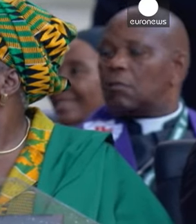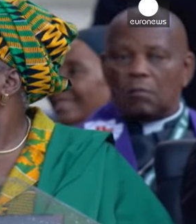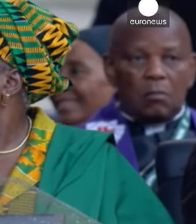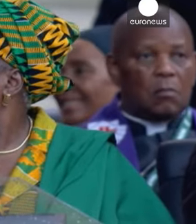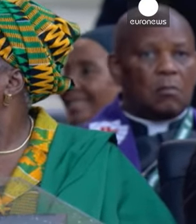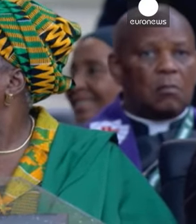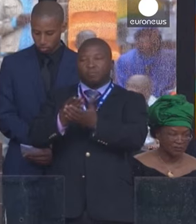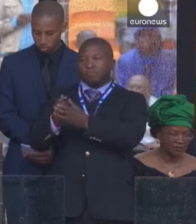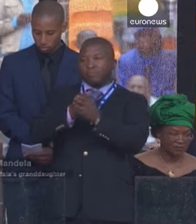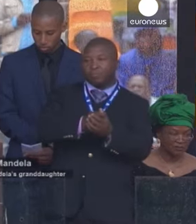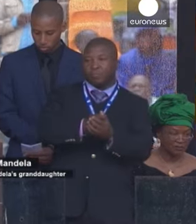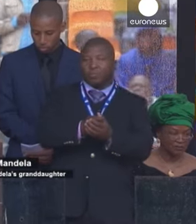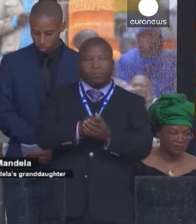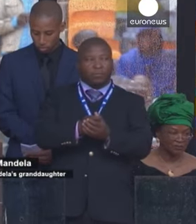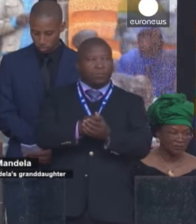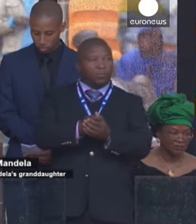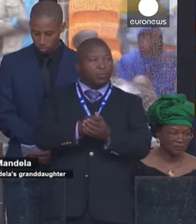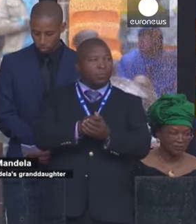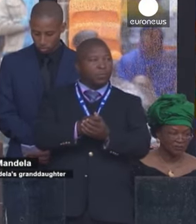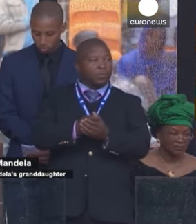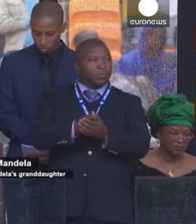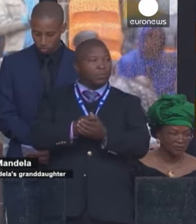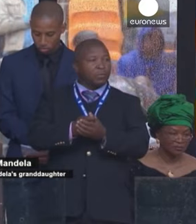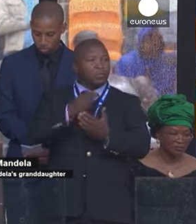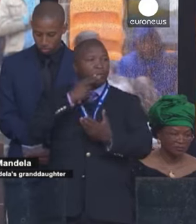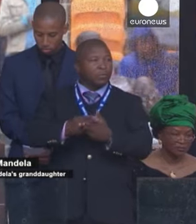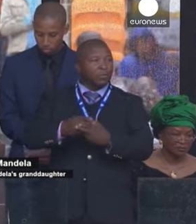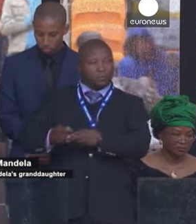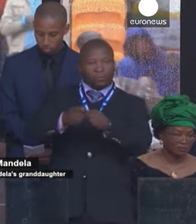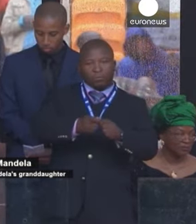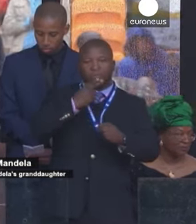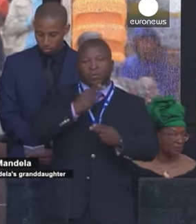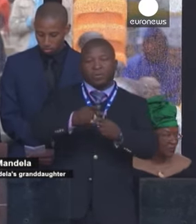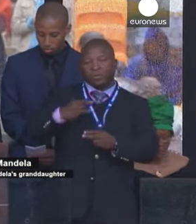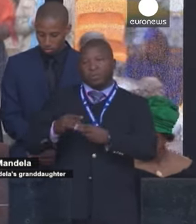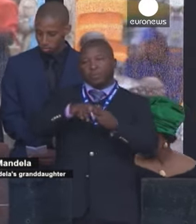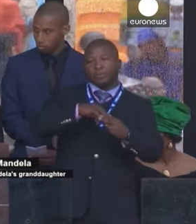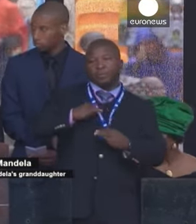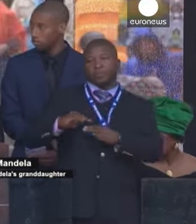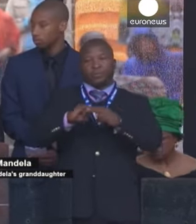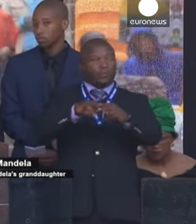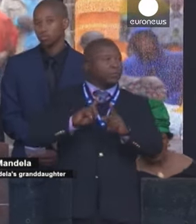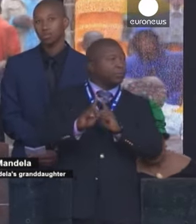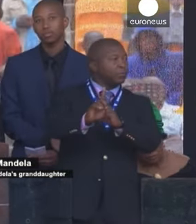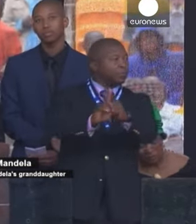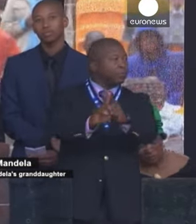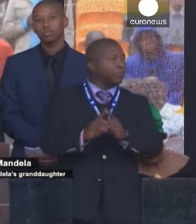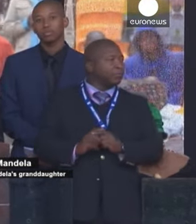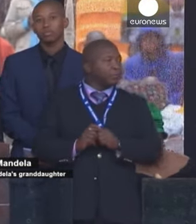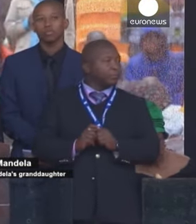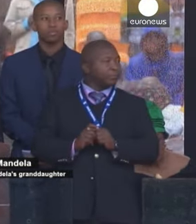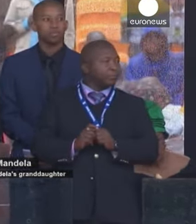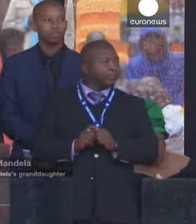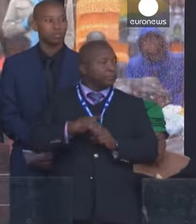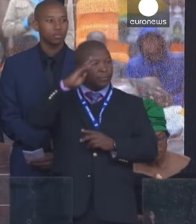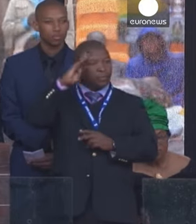in our memory. Sei nei nostri ricordi, hai attraversato il mondo come una cometa, lasciando sentieri di luce da percorrere. We salute